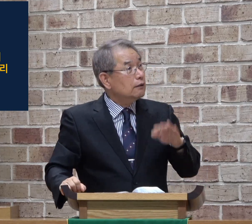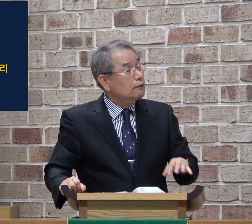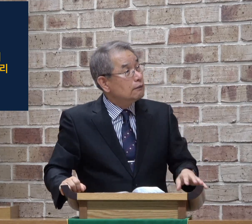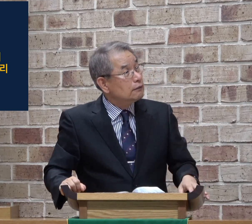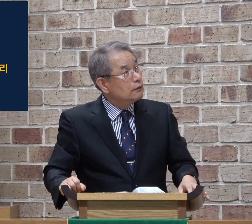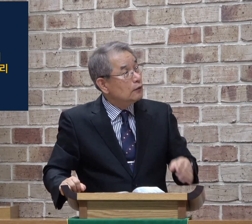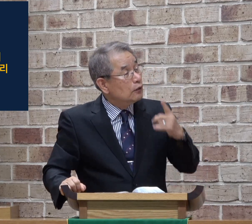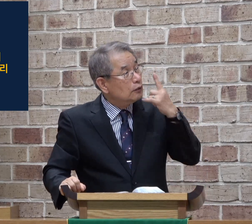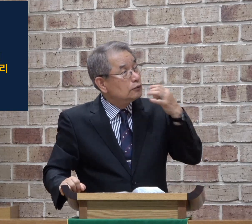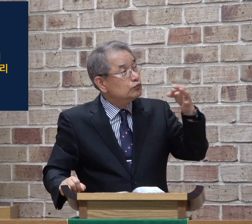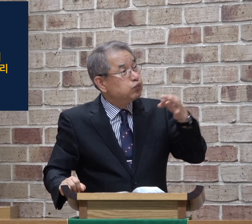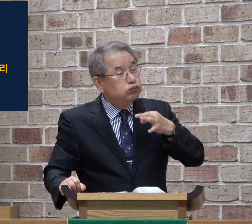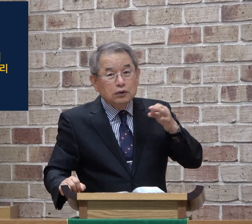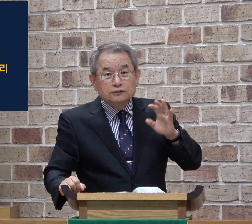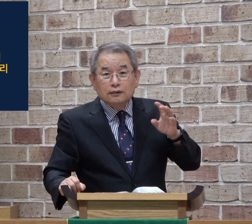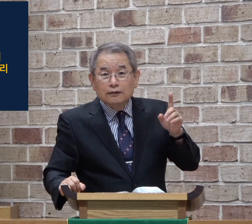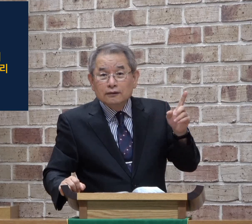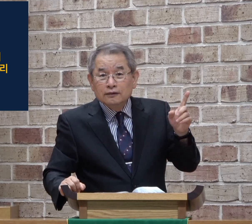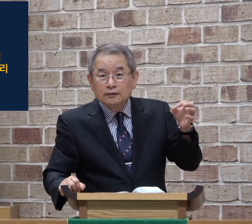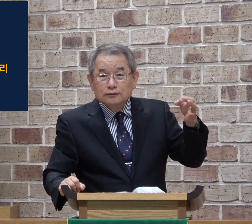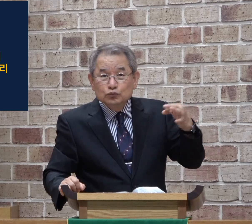근데 아들이 네 했는데 엄마가 돈을 주질 않았습니다.